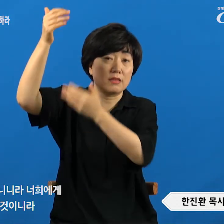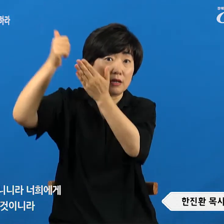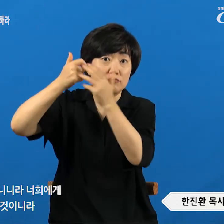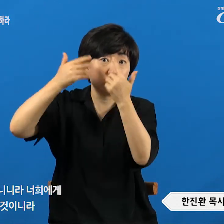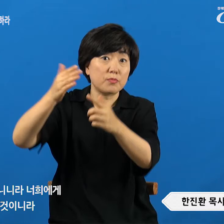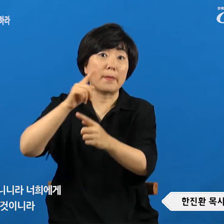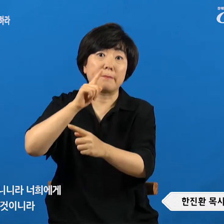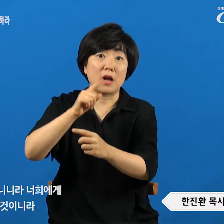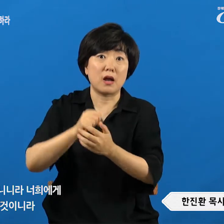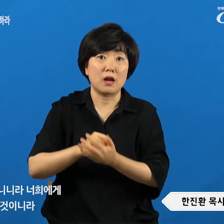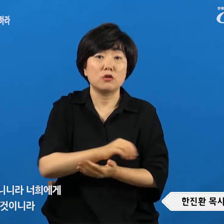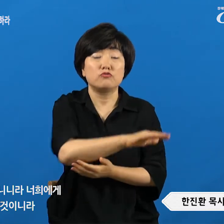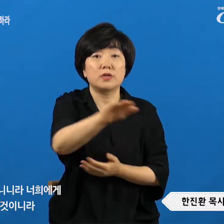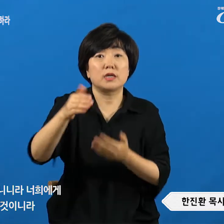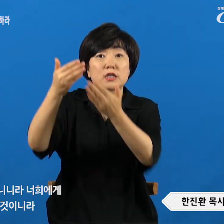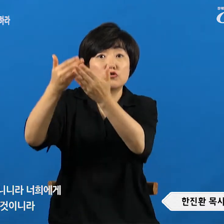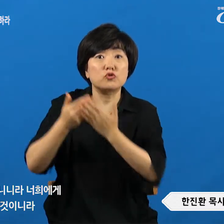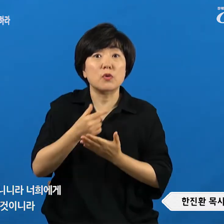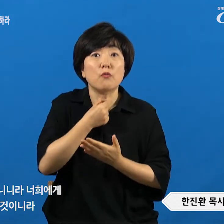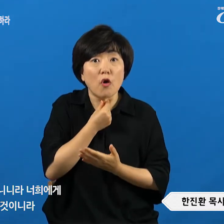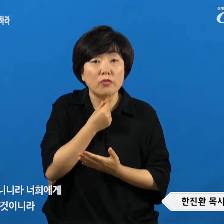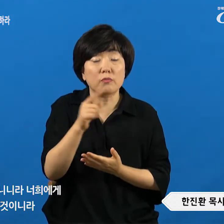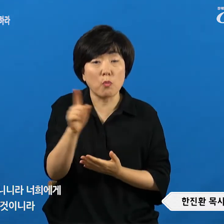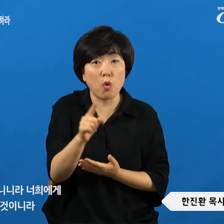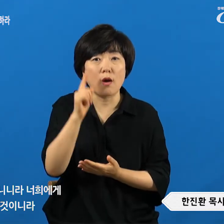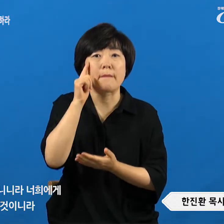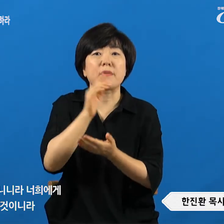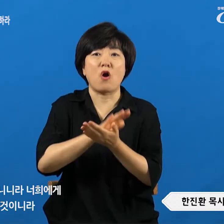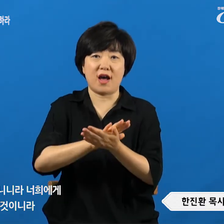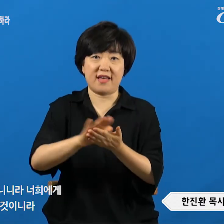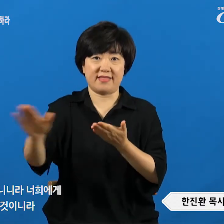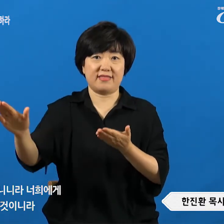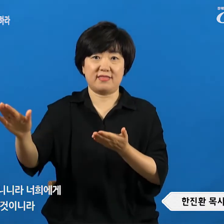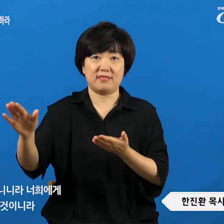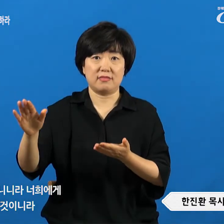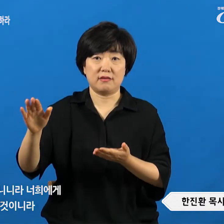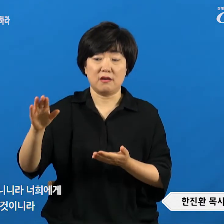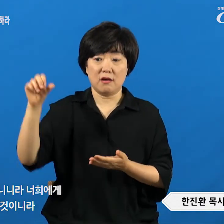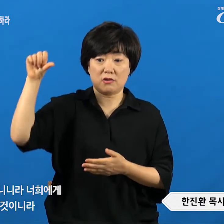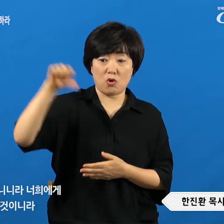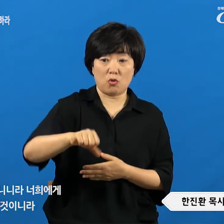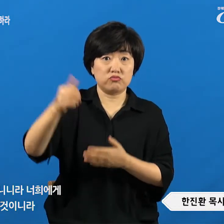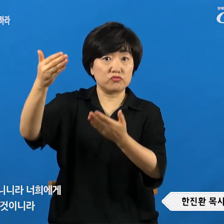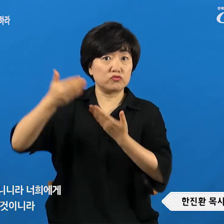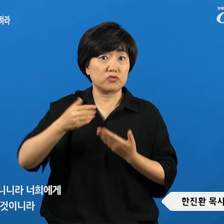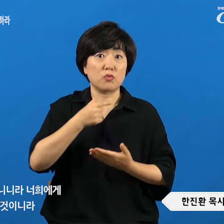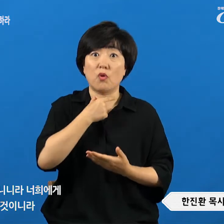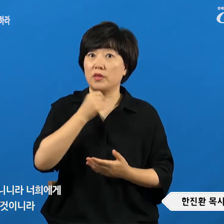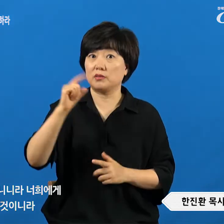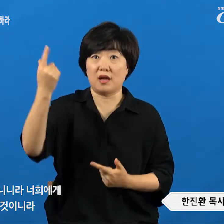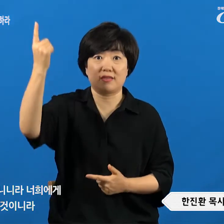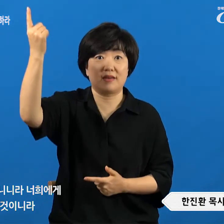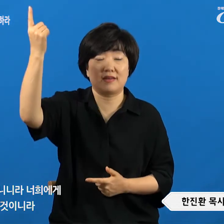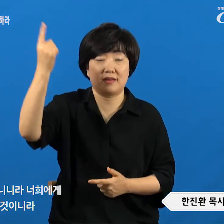하나님은 우리에게 평안을 주기를 원하시지 결코 재앙을 안겨주기를 원하시지